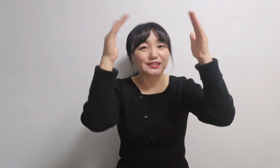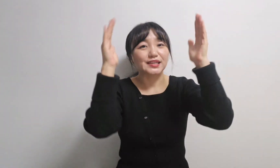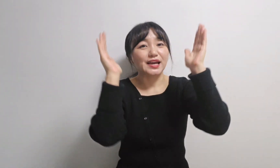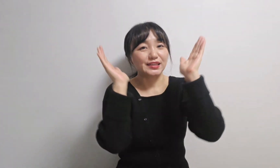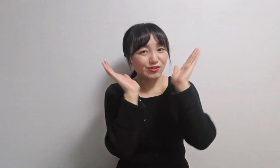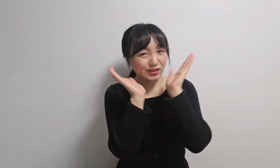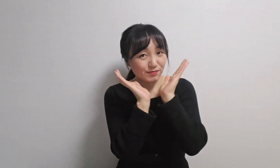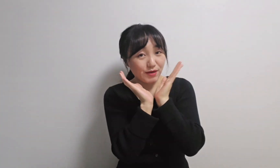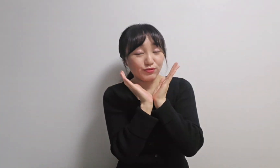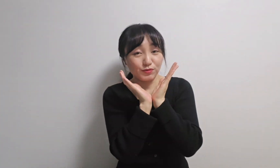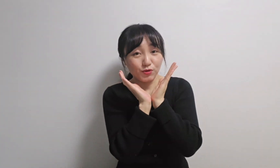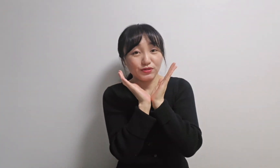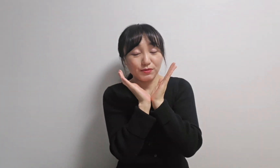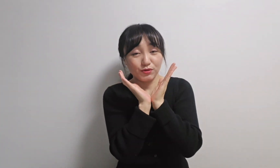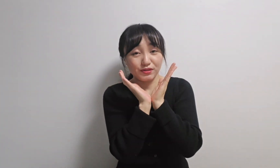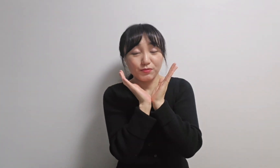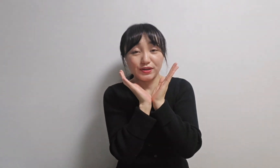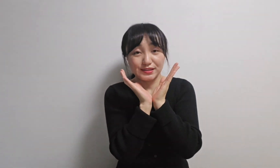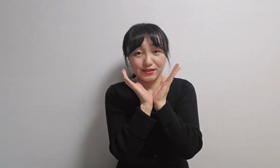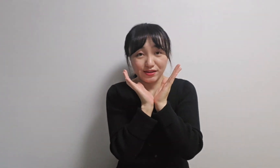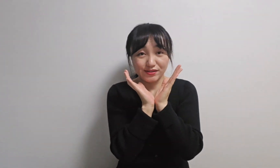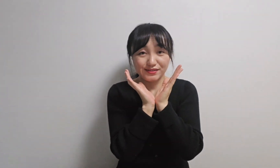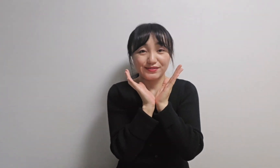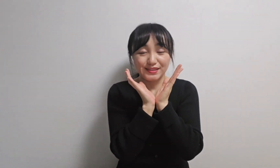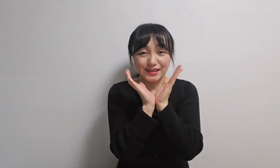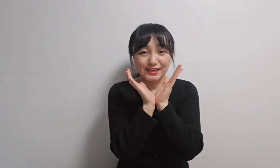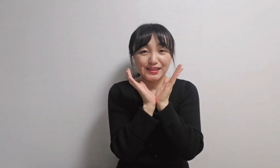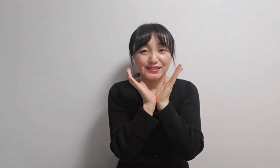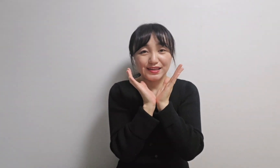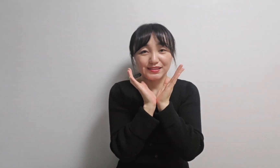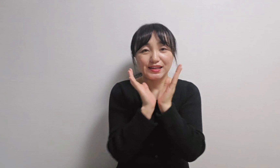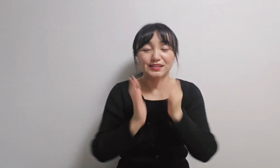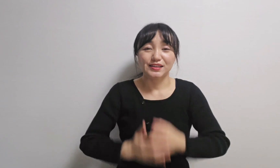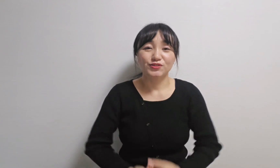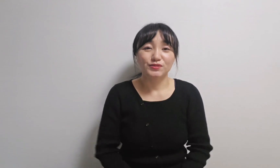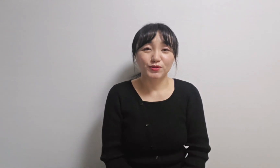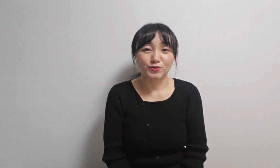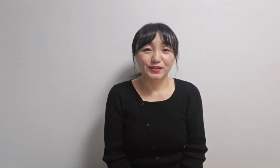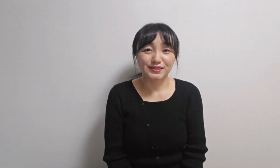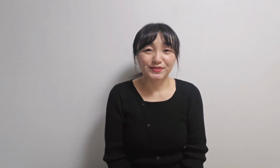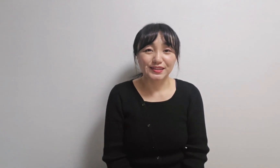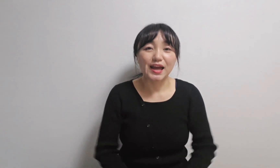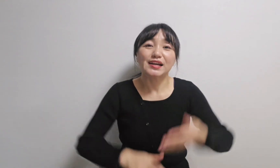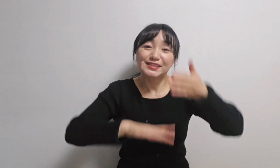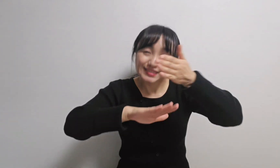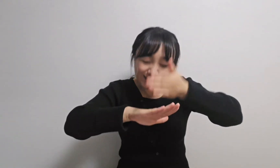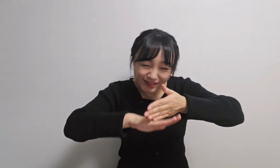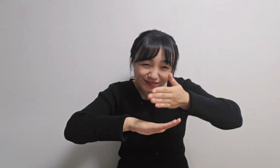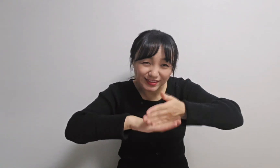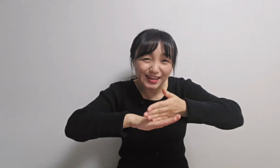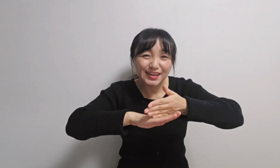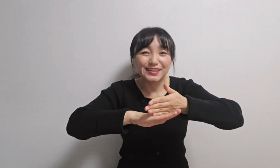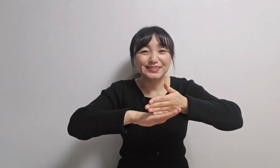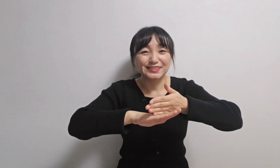꽃이야 이렇게 마무리 표현을 한번 해보았어요. 자, 잘 해주시면 좋겠습니다. 감사합니다.